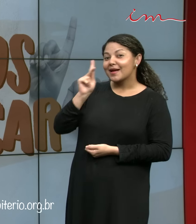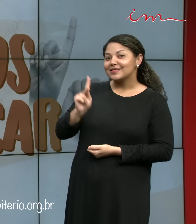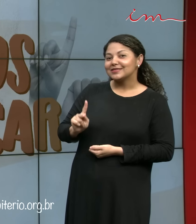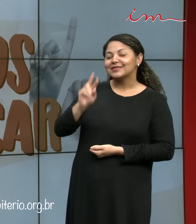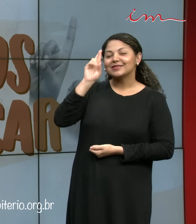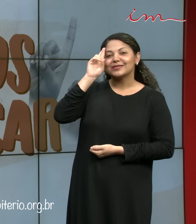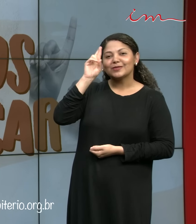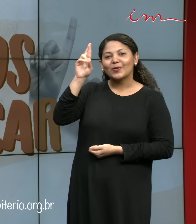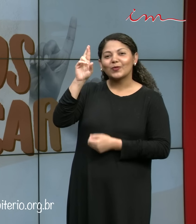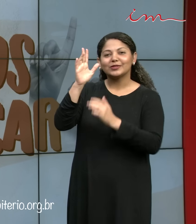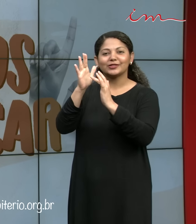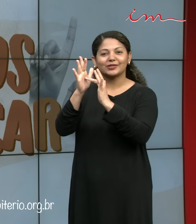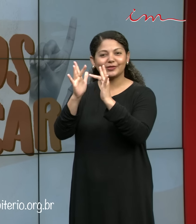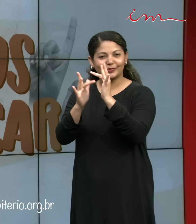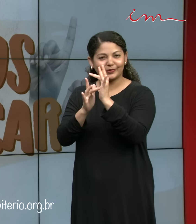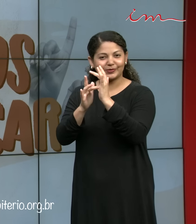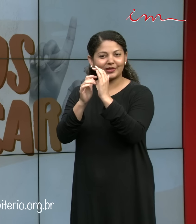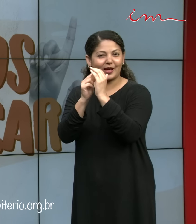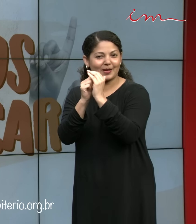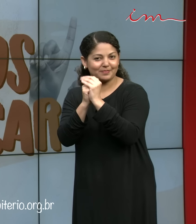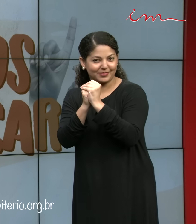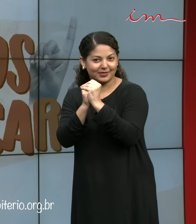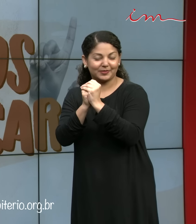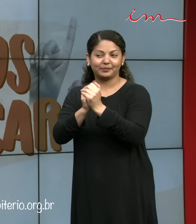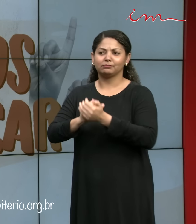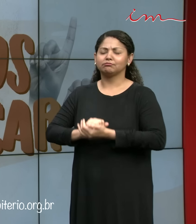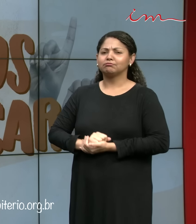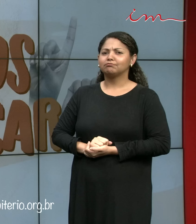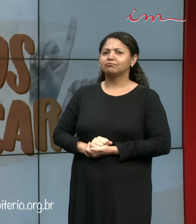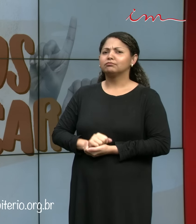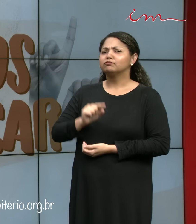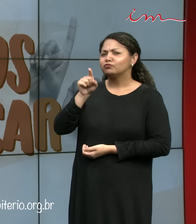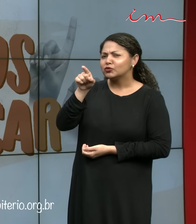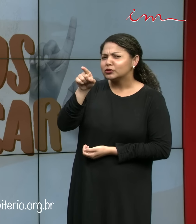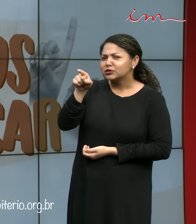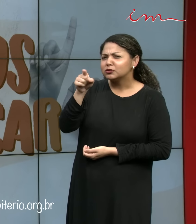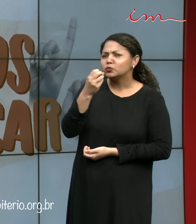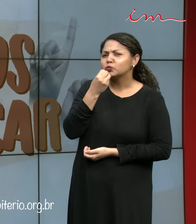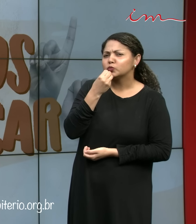Olá, a paz do Senhor Jesus.